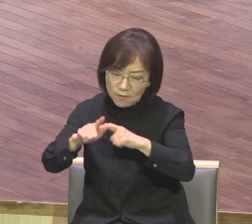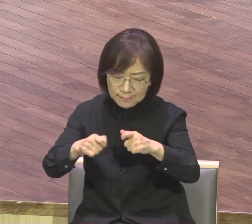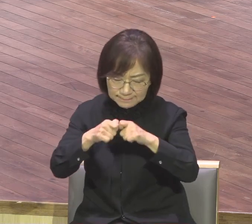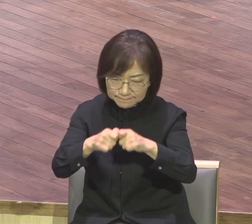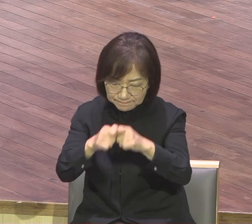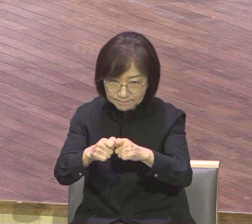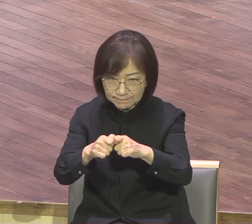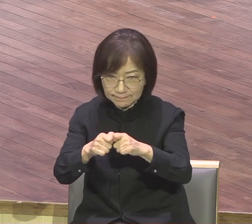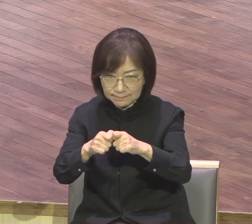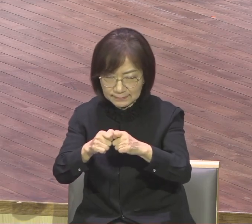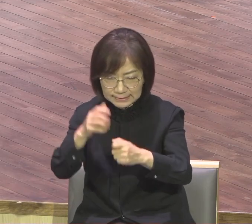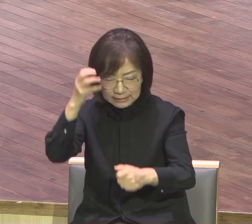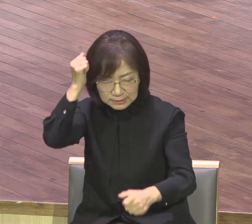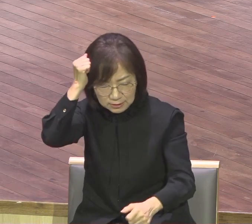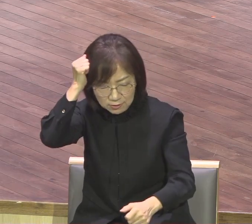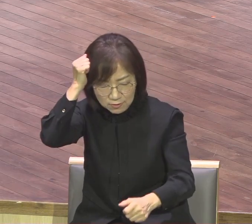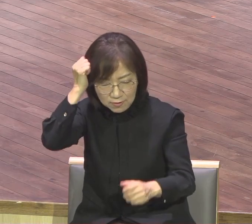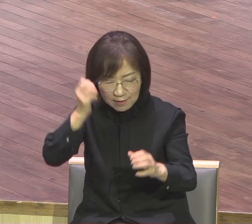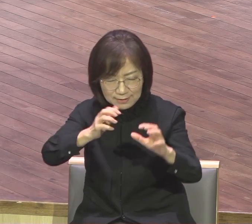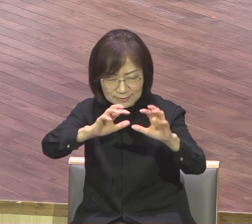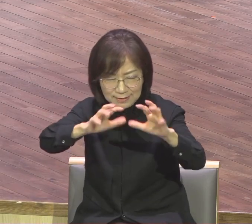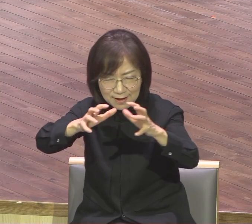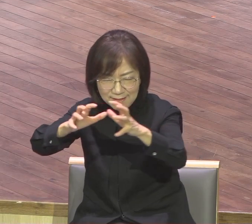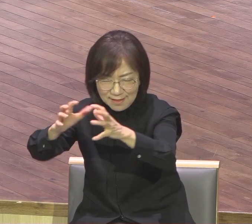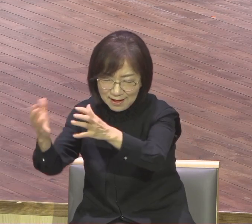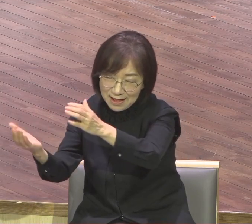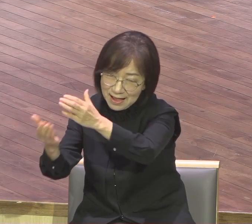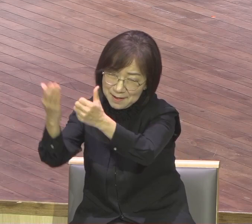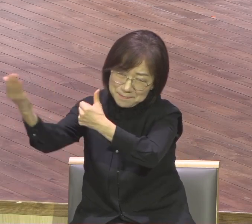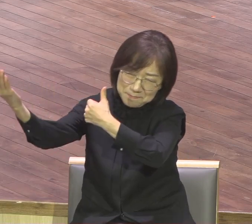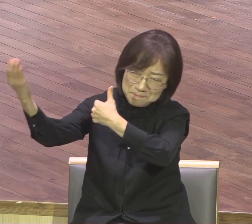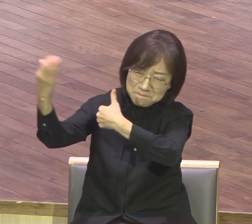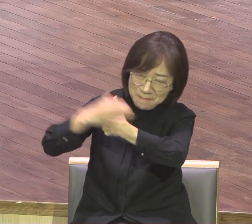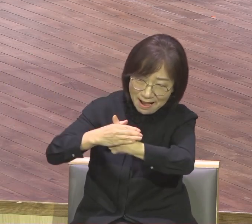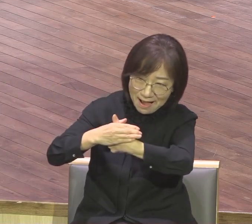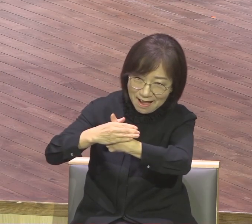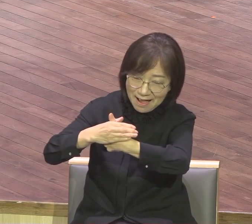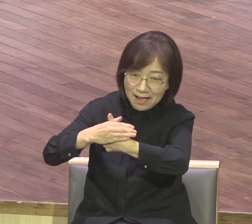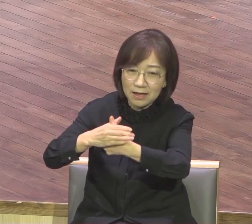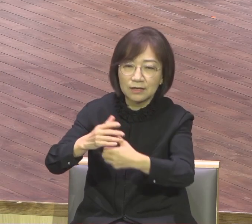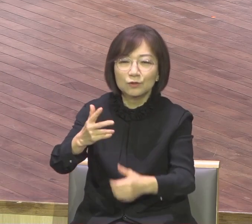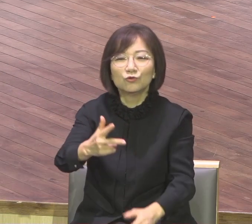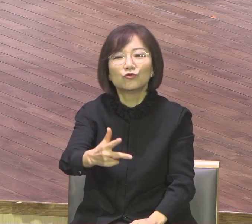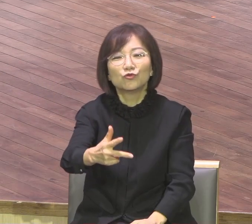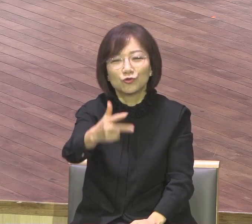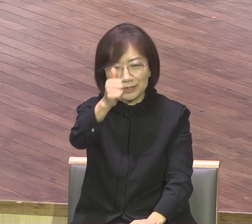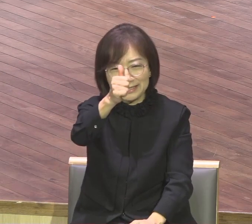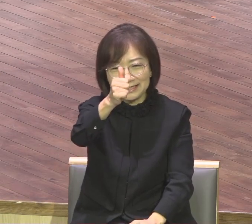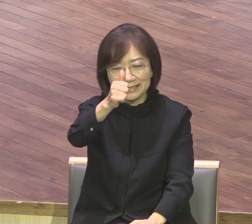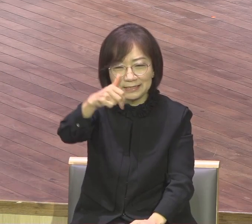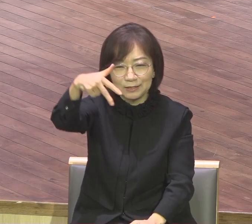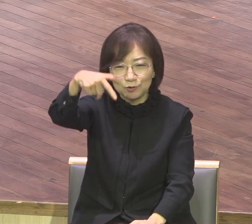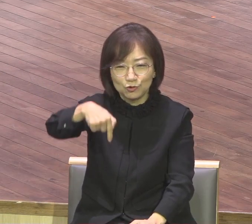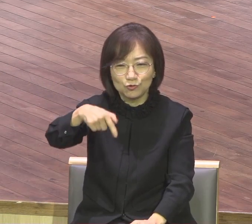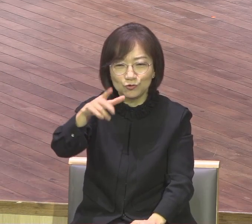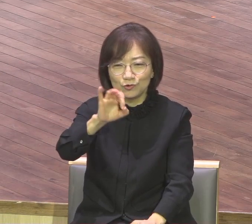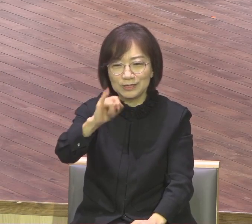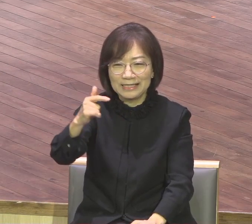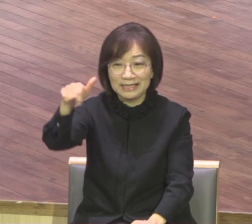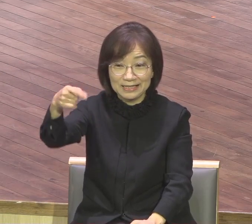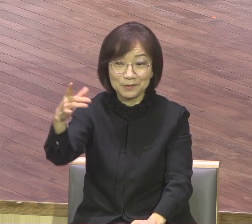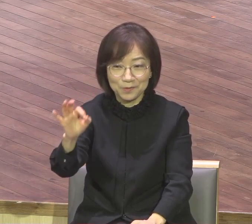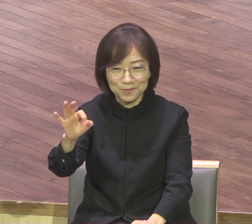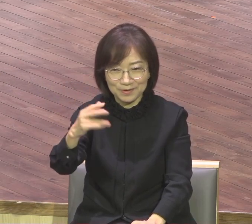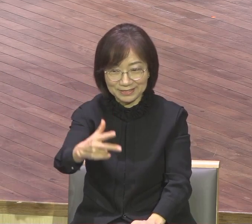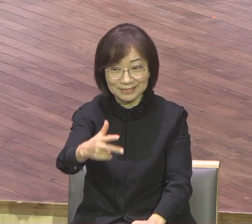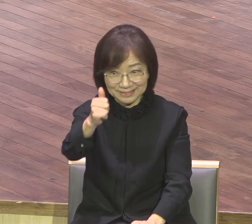인해서 만국을 기업을 얻는 이 엄청난 축복을 받는 주인공이 될 것이다. Y van a ser protagonistas de recibir, poseerán